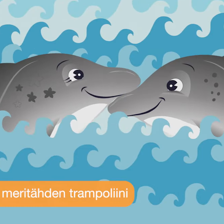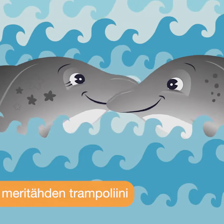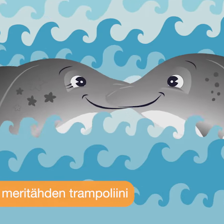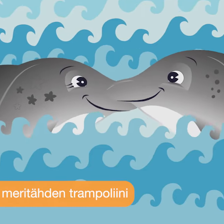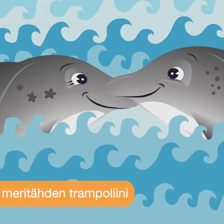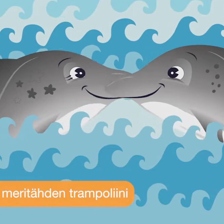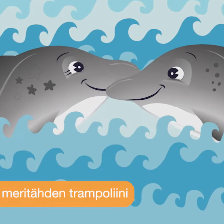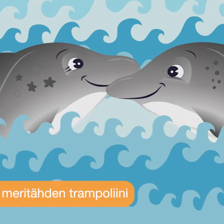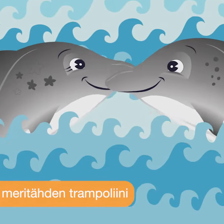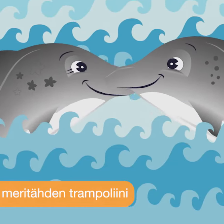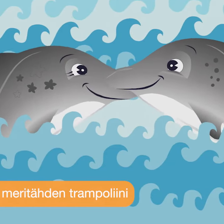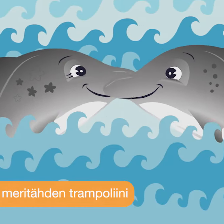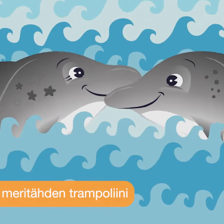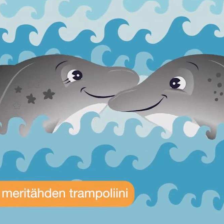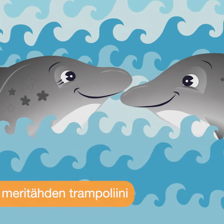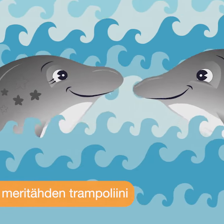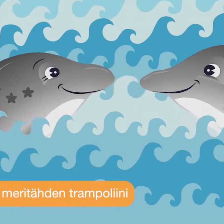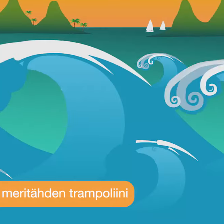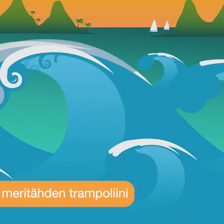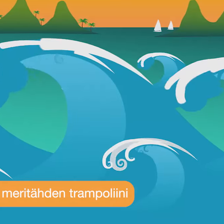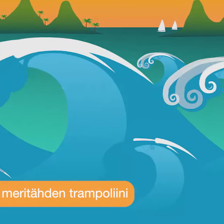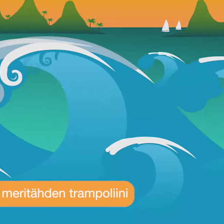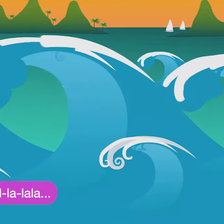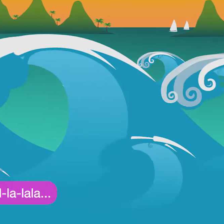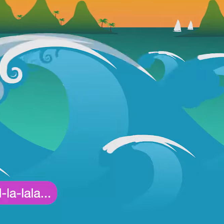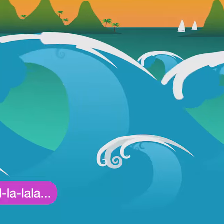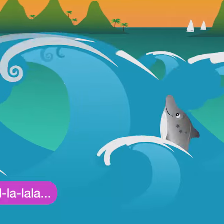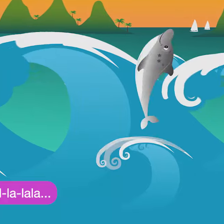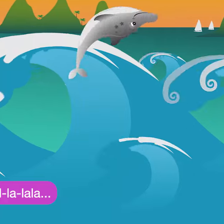meri lehä meri Täh rampoli Al